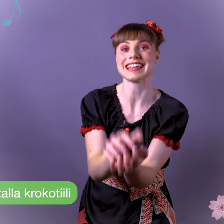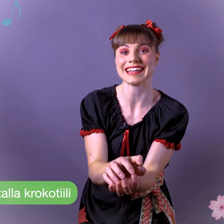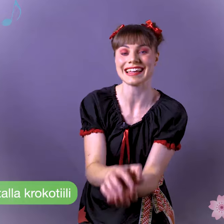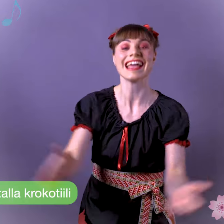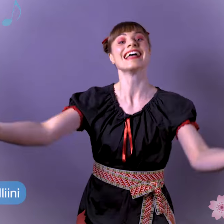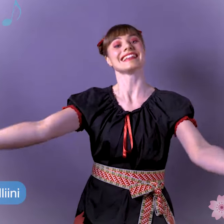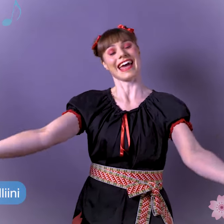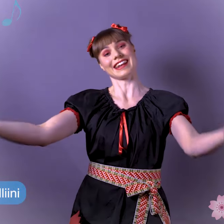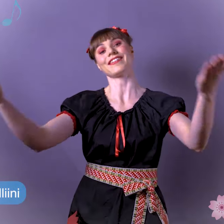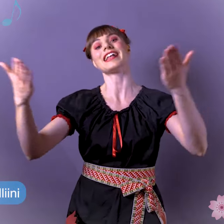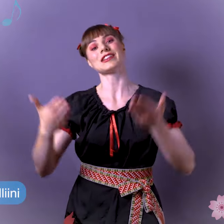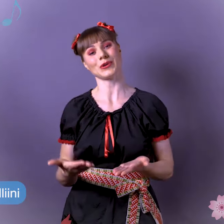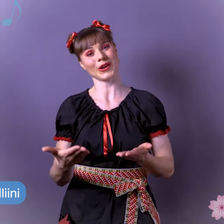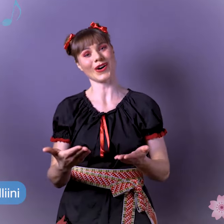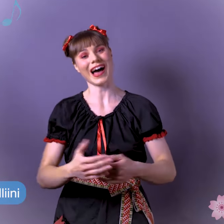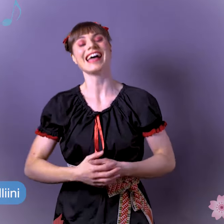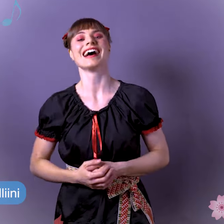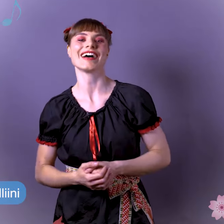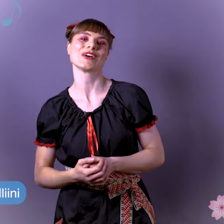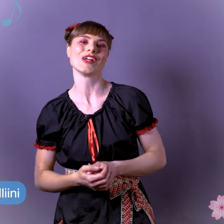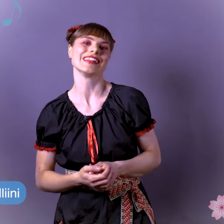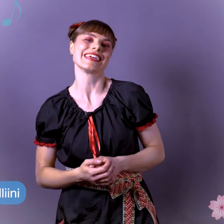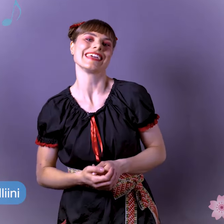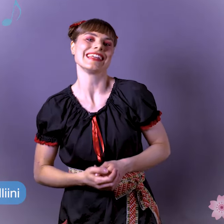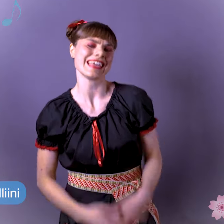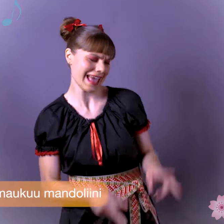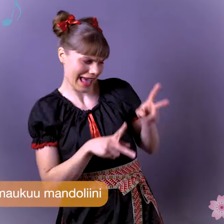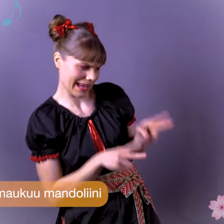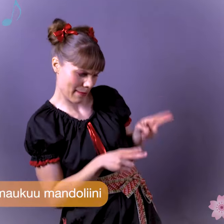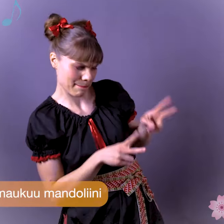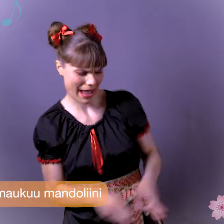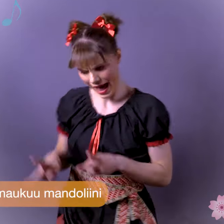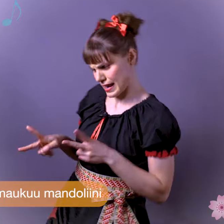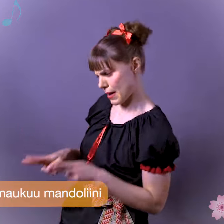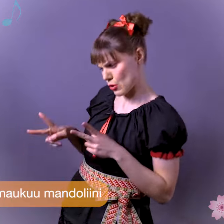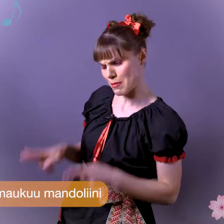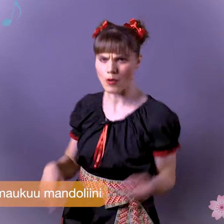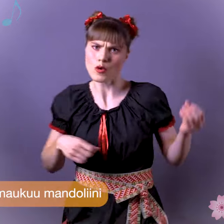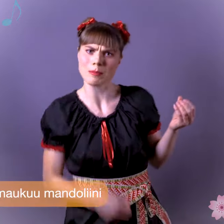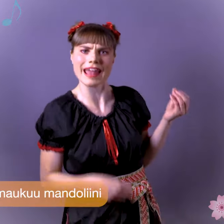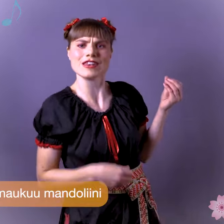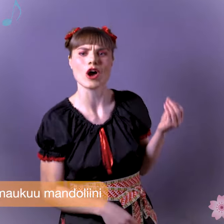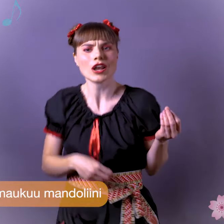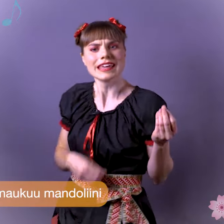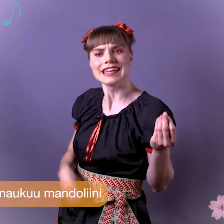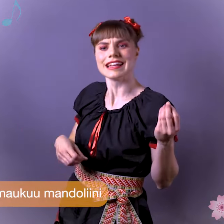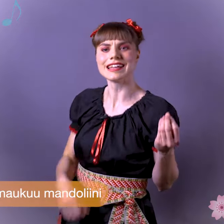krokotiili Tervetuloa atolliini räppää rapuauku mandoliini